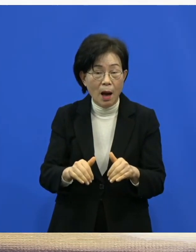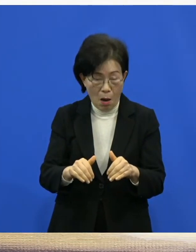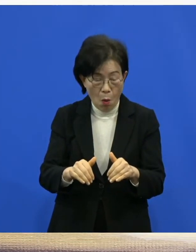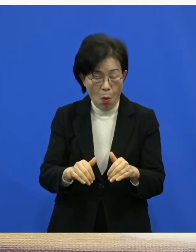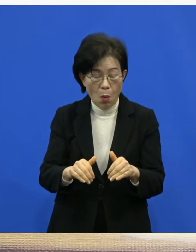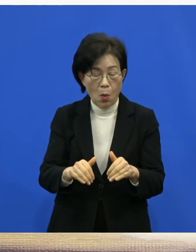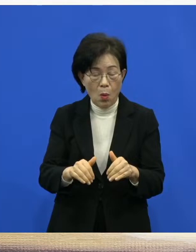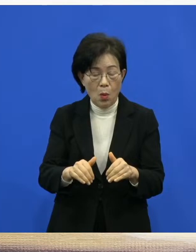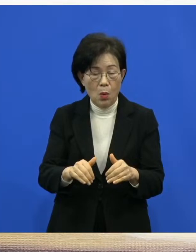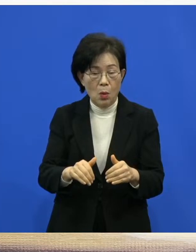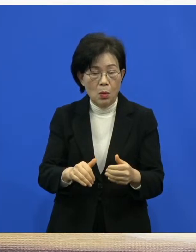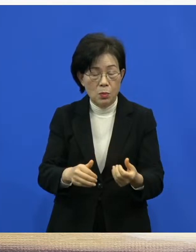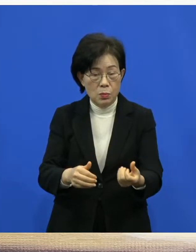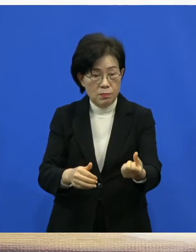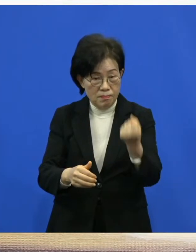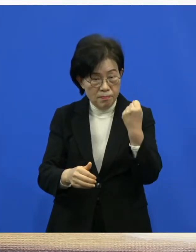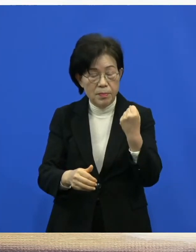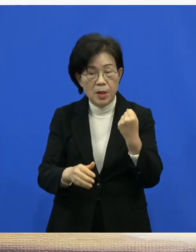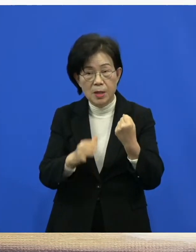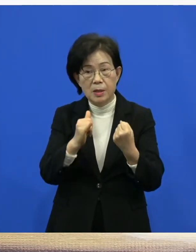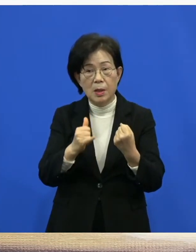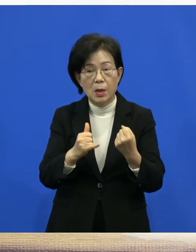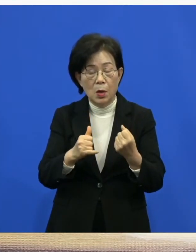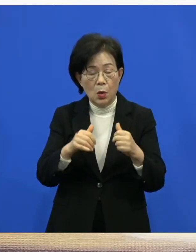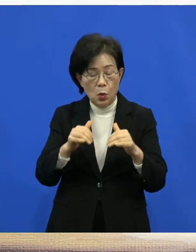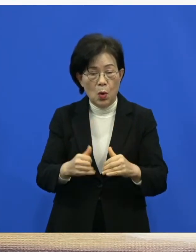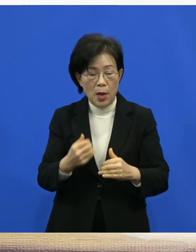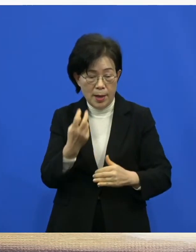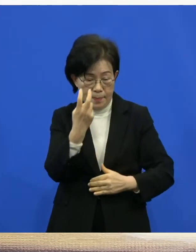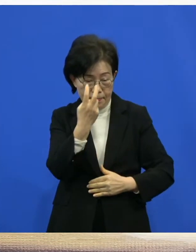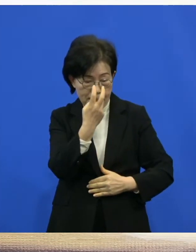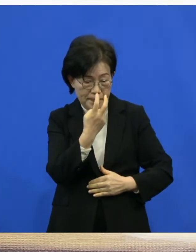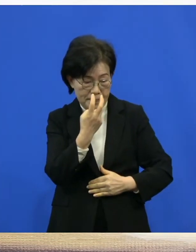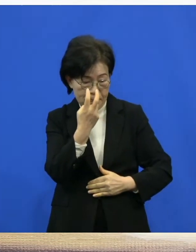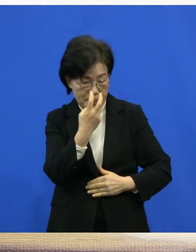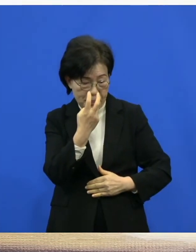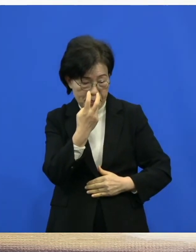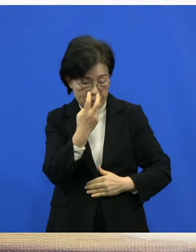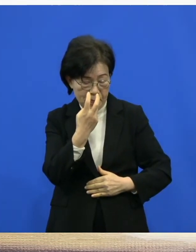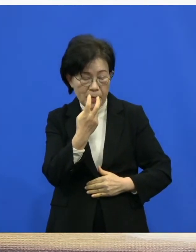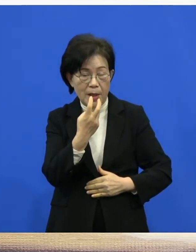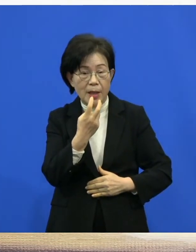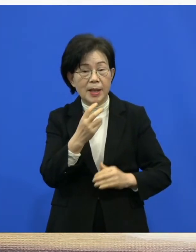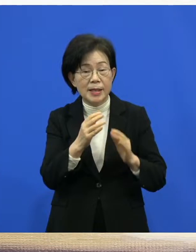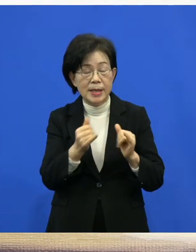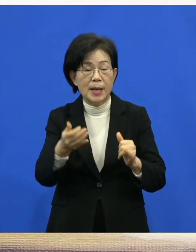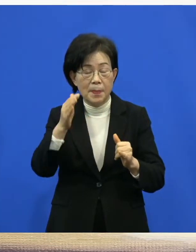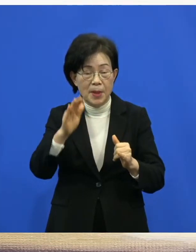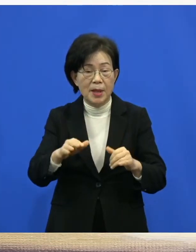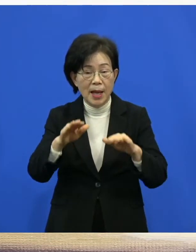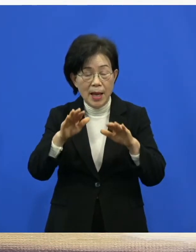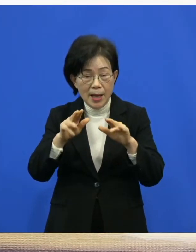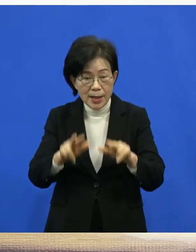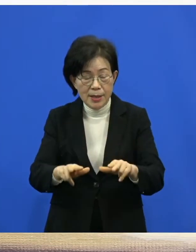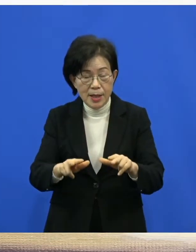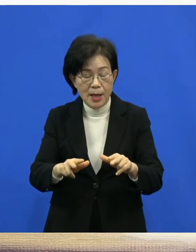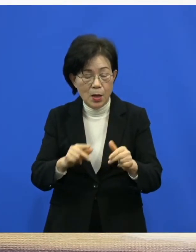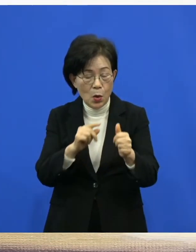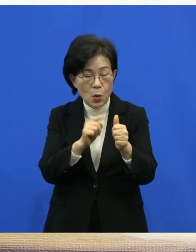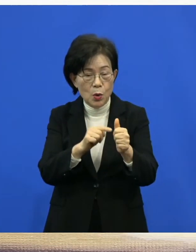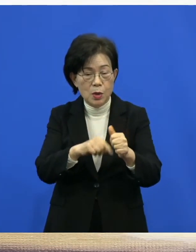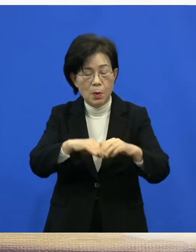거예요. 여러분 원래 노예는 이 감시도 받고 통제를 받는 사람이에요. 그런데 이제는 오히려 요셉이 모든